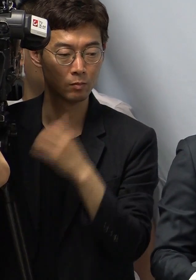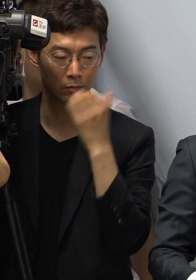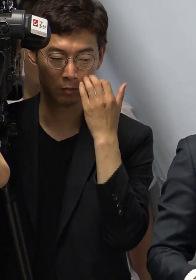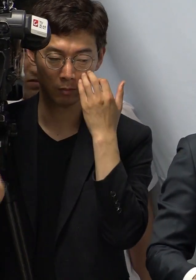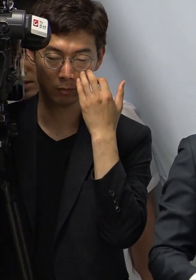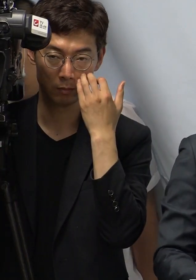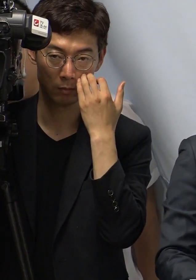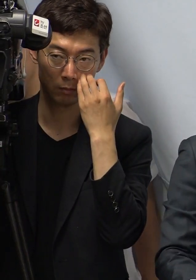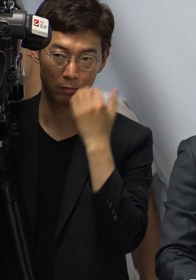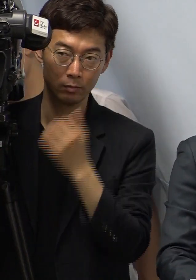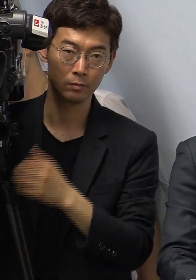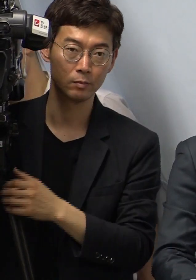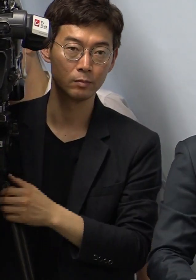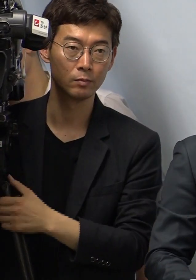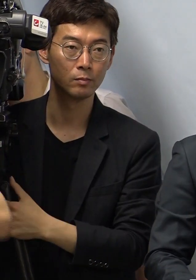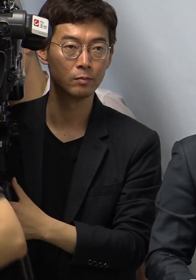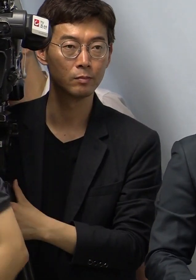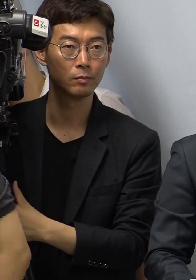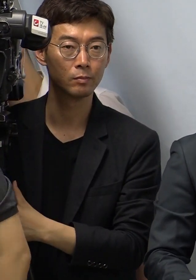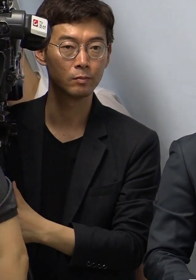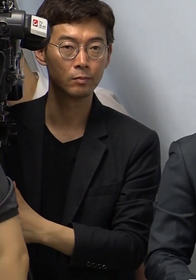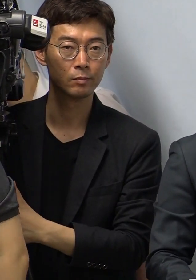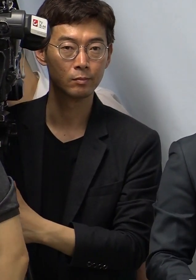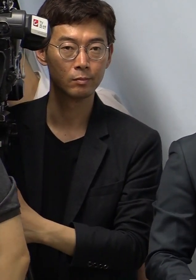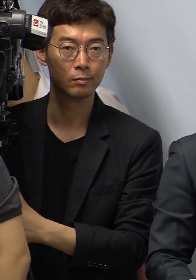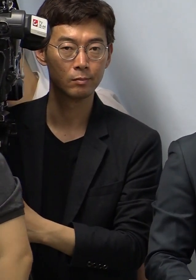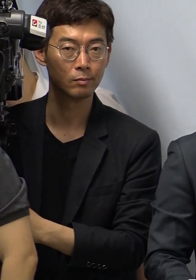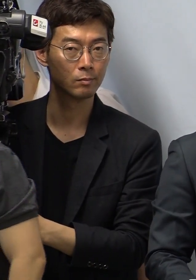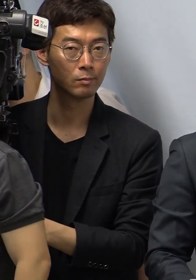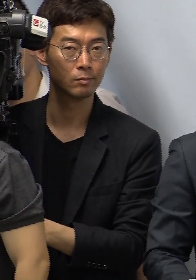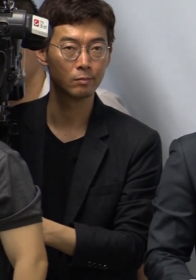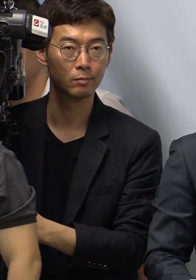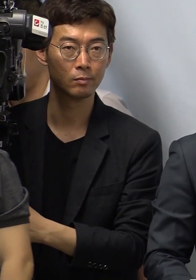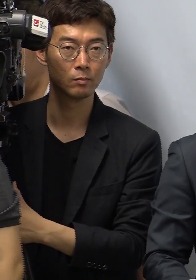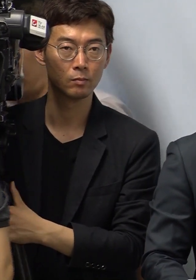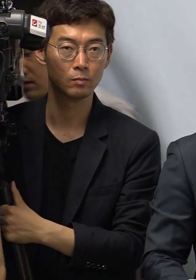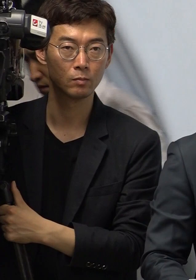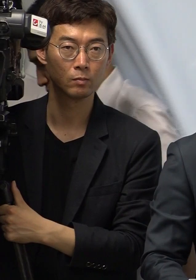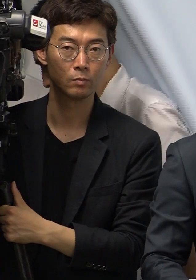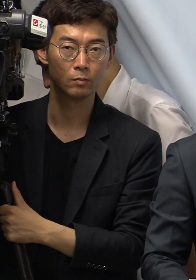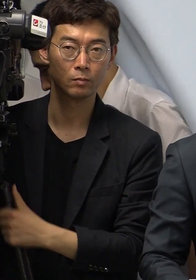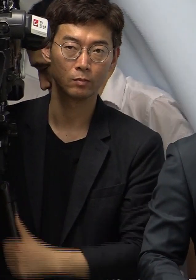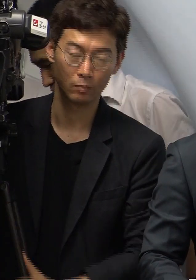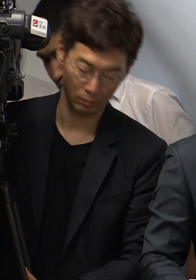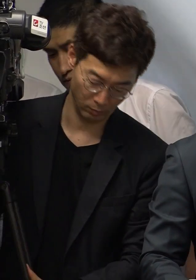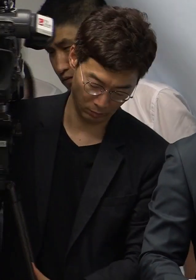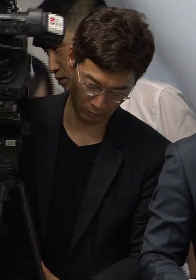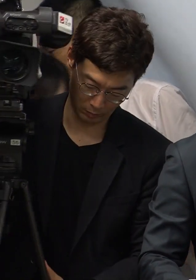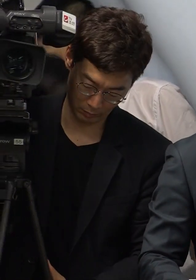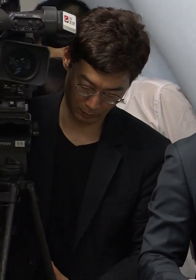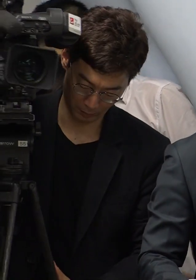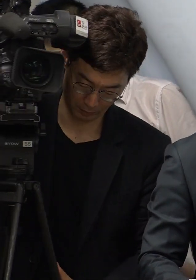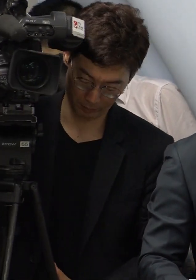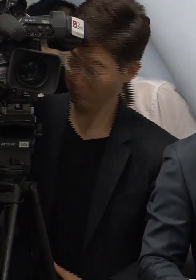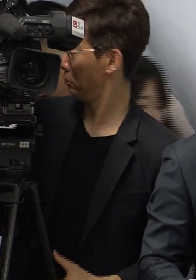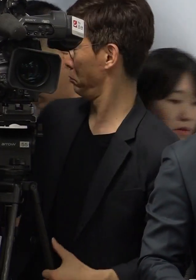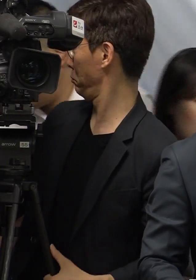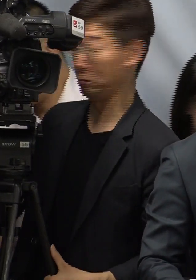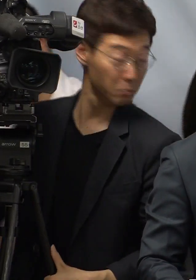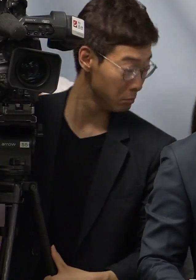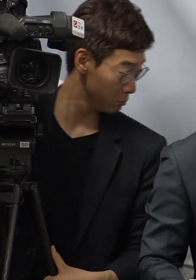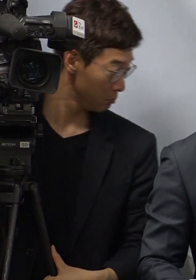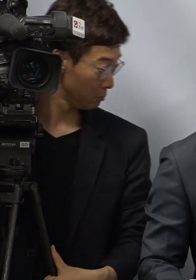나라를 나라답게 만들었습니다. 드디어 정의가 눈으로 보이는 나라가 되어지고